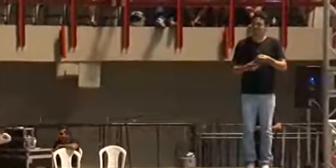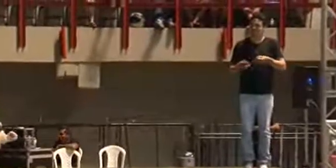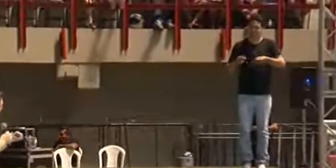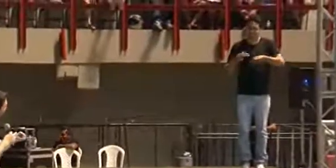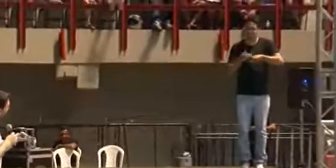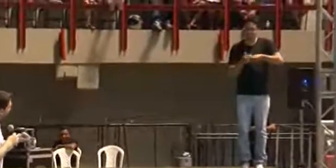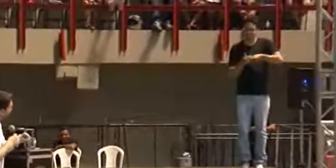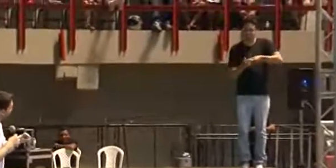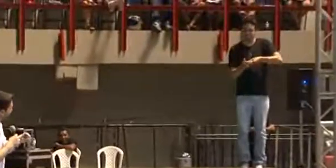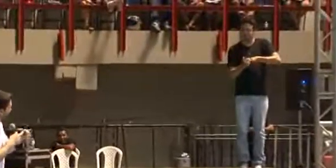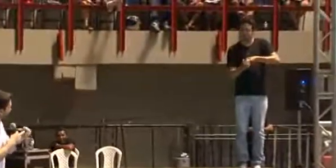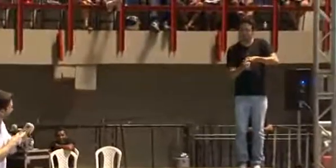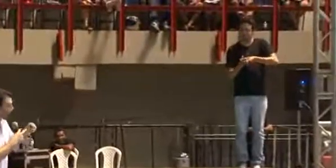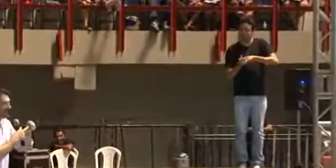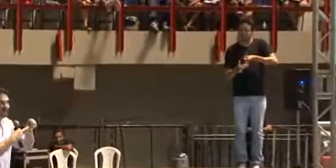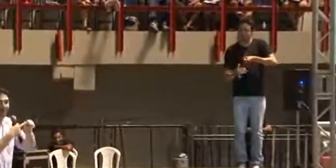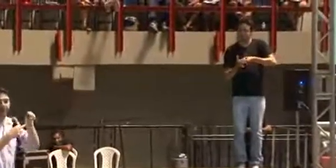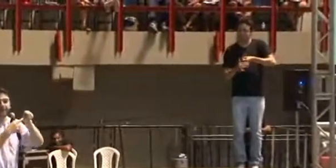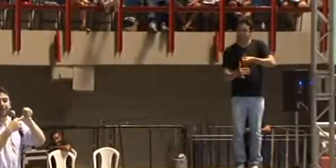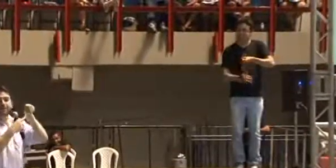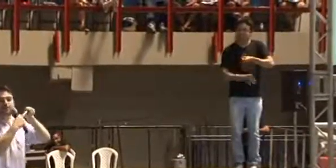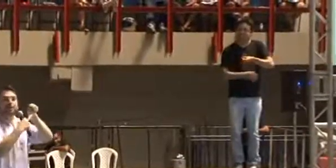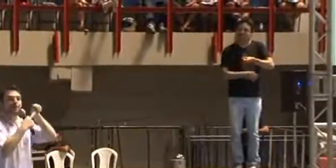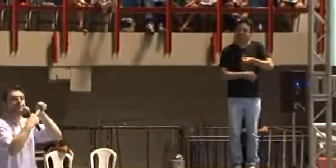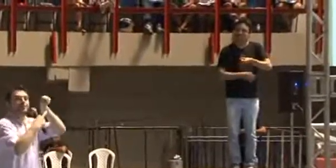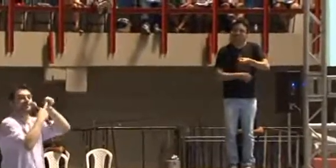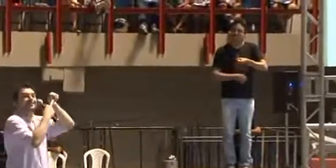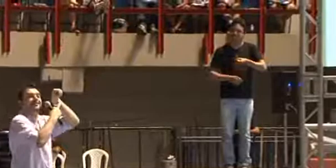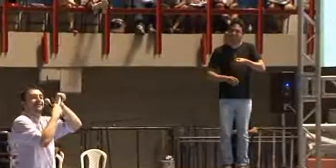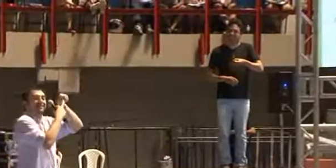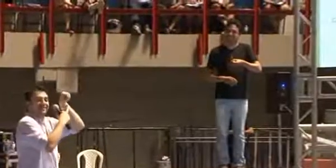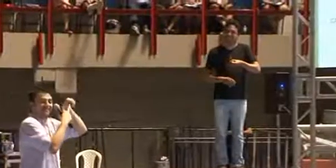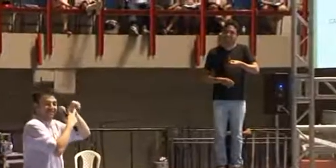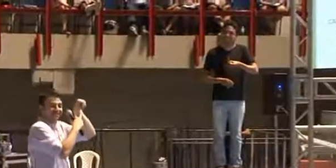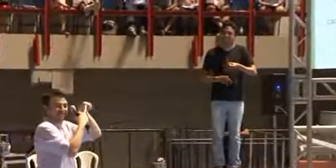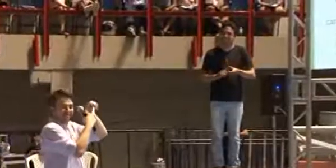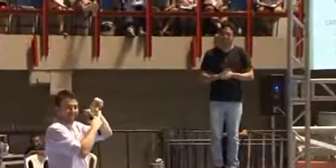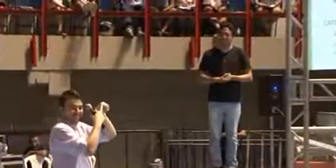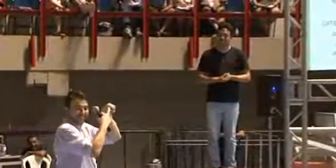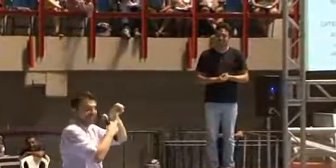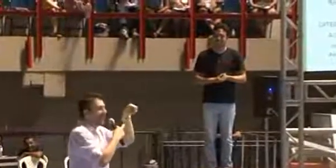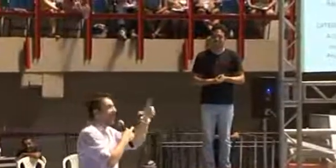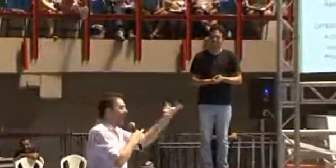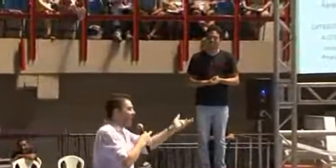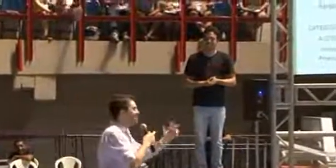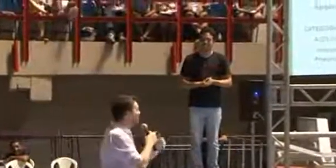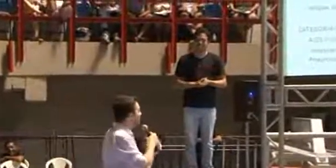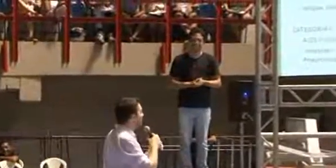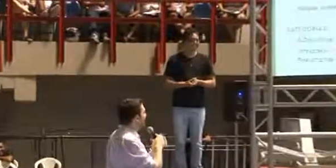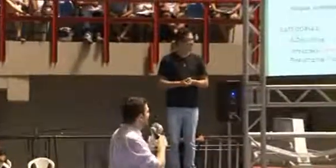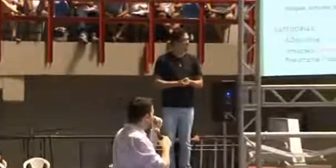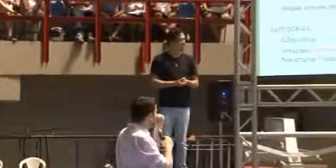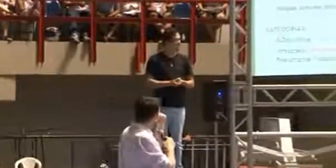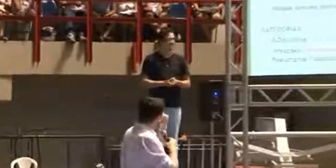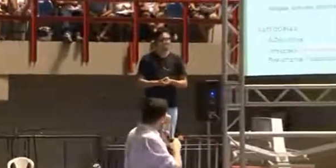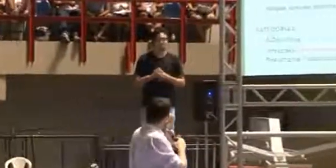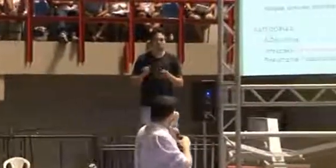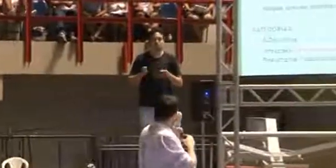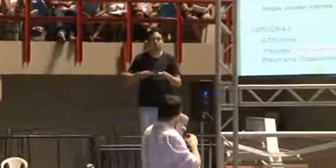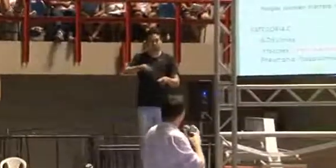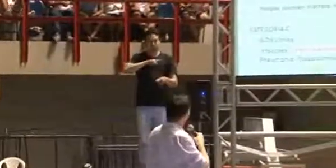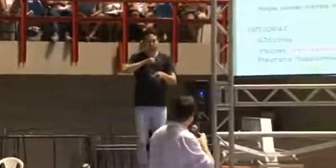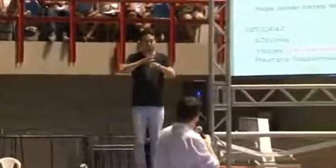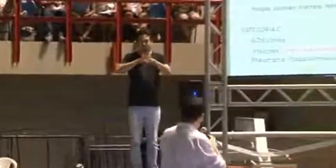Faz aí de novo para eu aprender. Negada, quando acontece isso, aí pode vir até a AIDS,